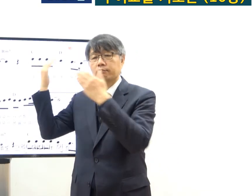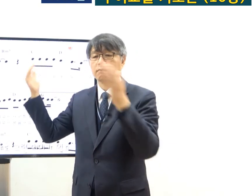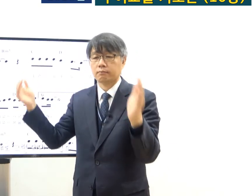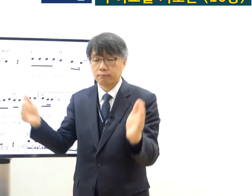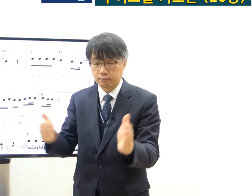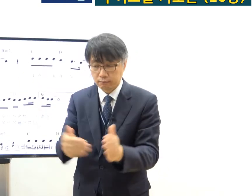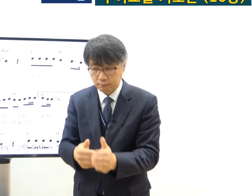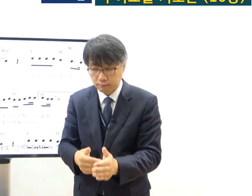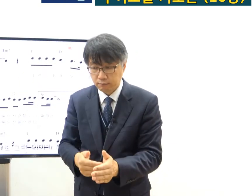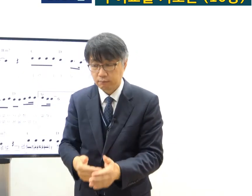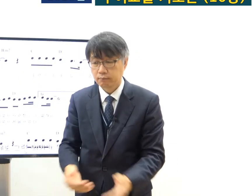지나간 것은